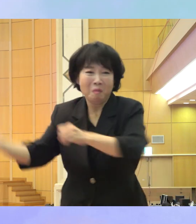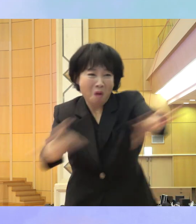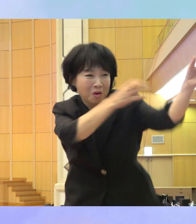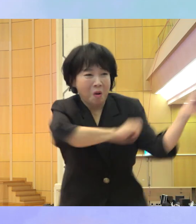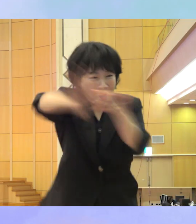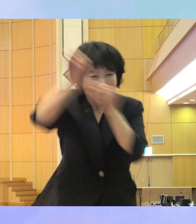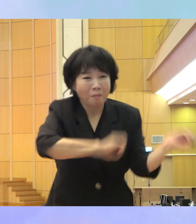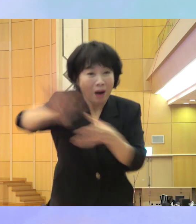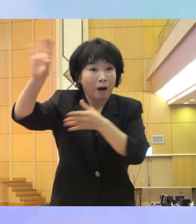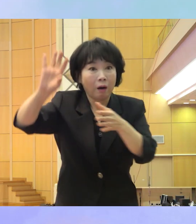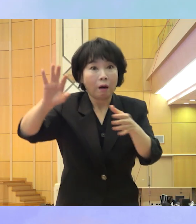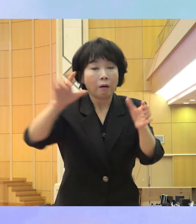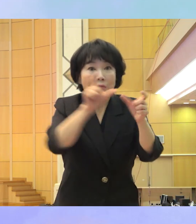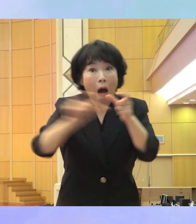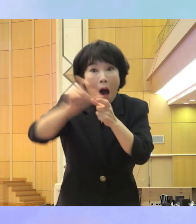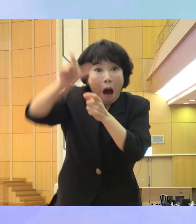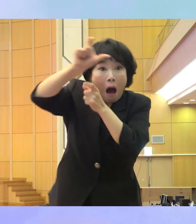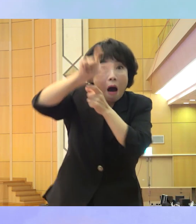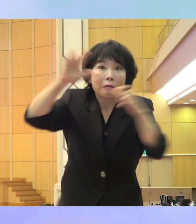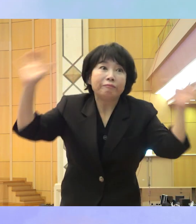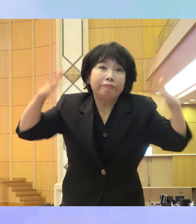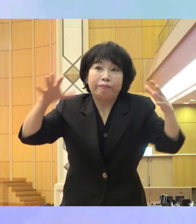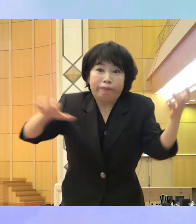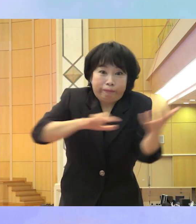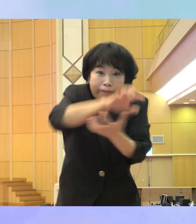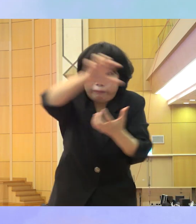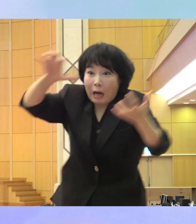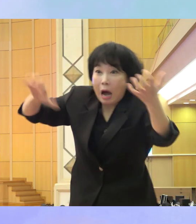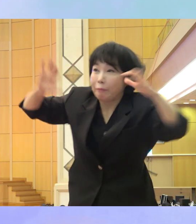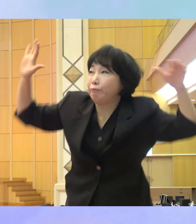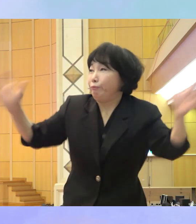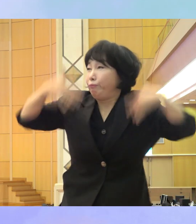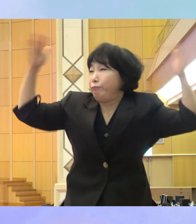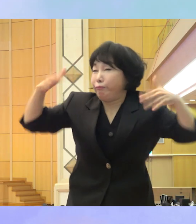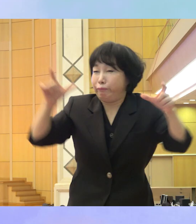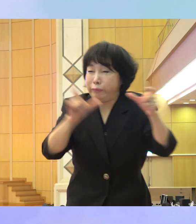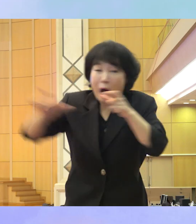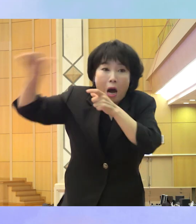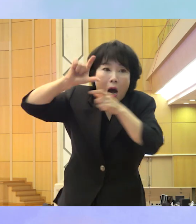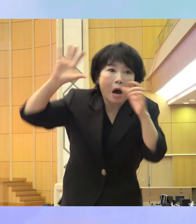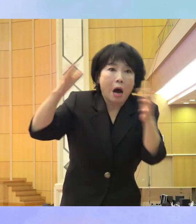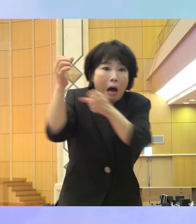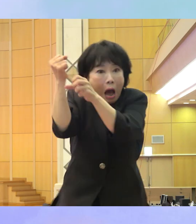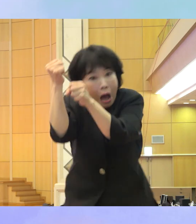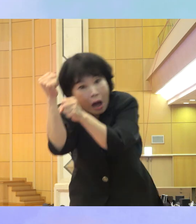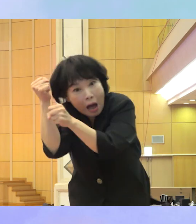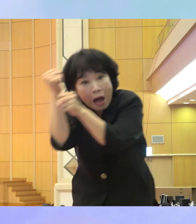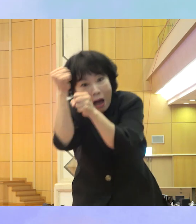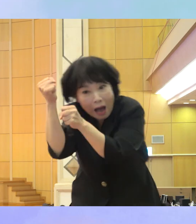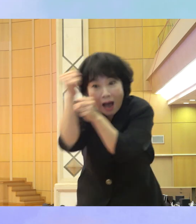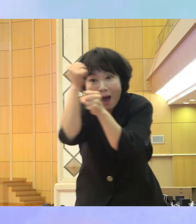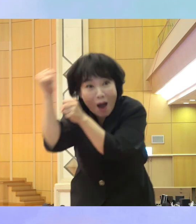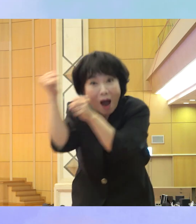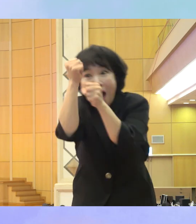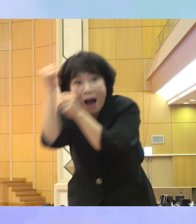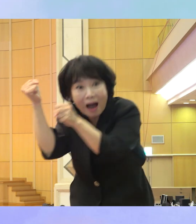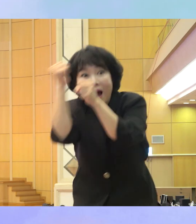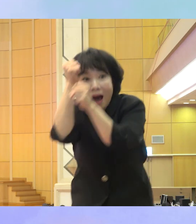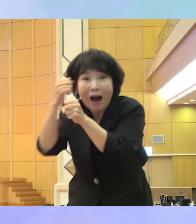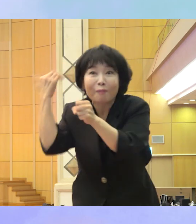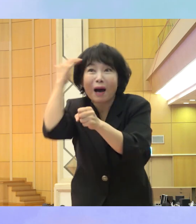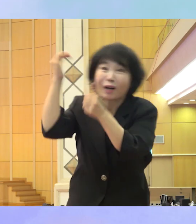던졌습니다. 근데 점점 더 위험하고 더 죽을 것만 같아서 도대체 왜 이런